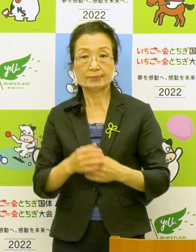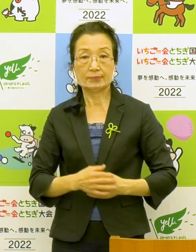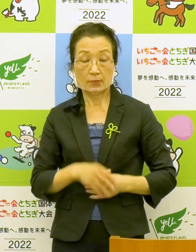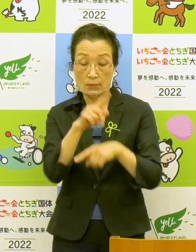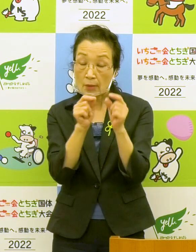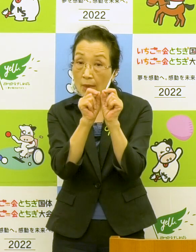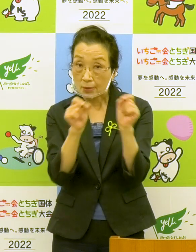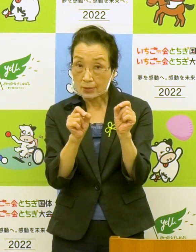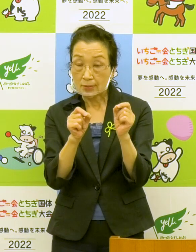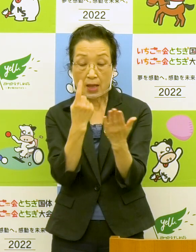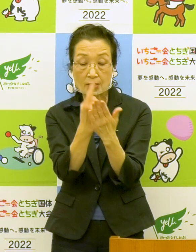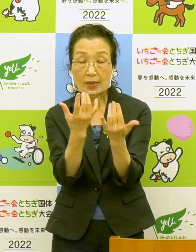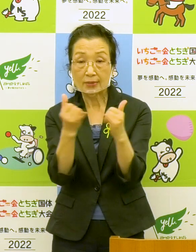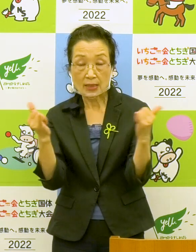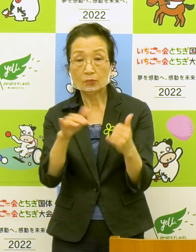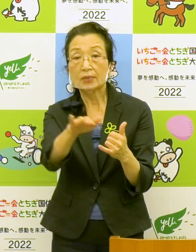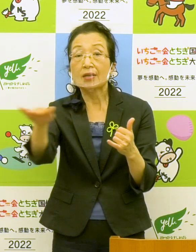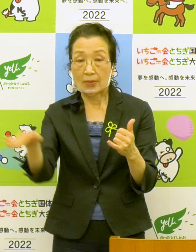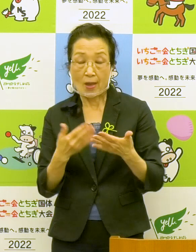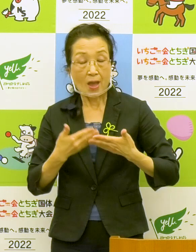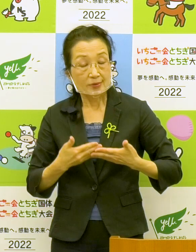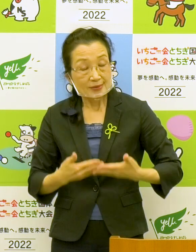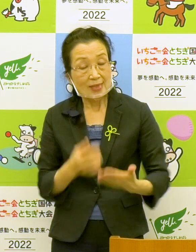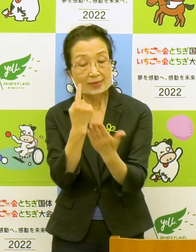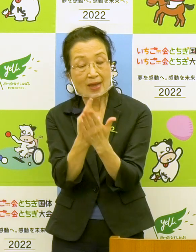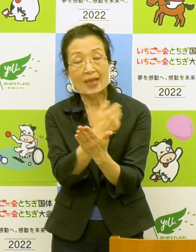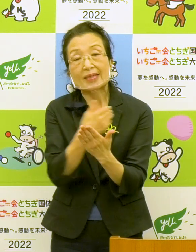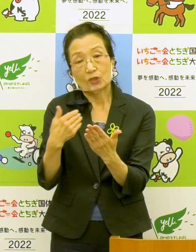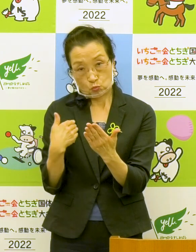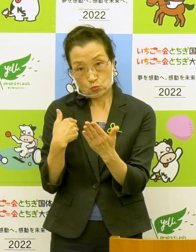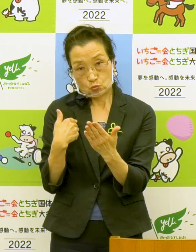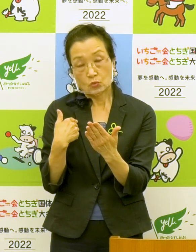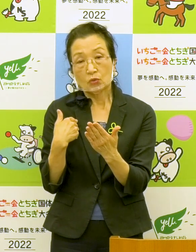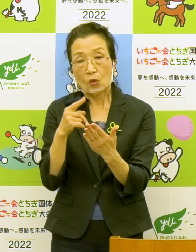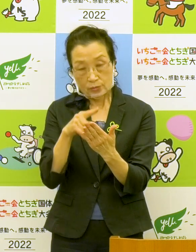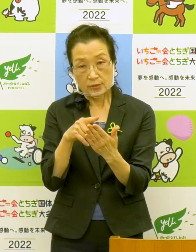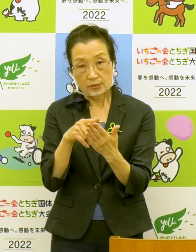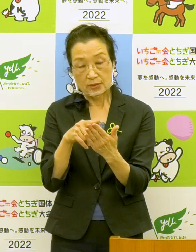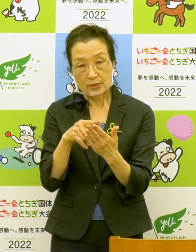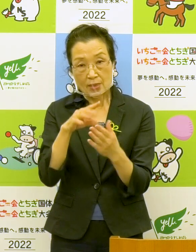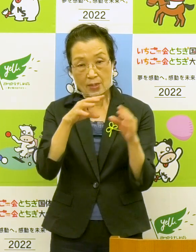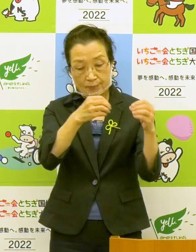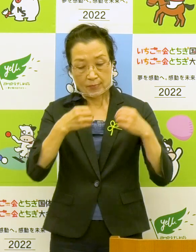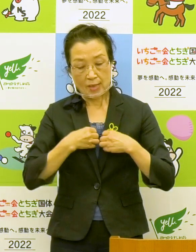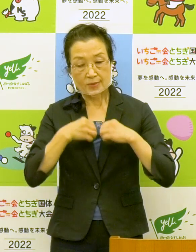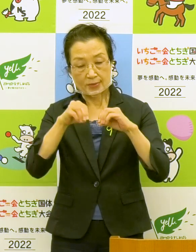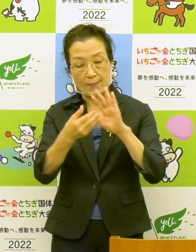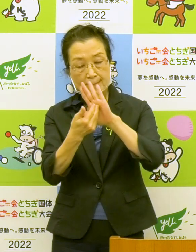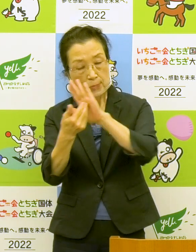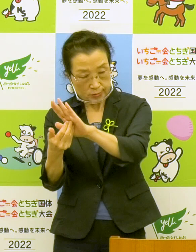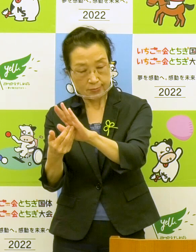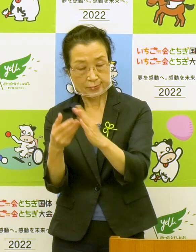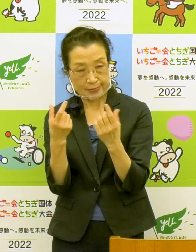その結果、参加者の皆さんが安心して参加できるよう、感染症防止対策を徹底し、出身